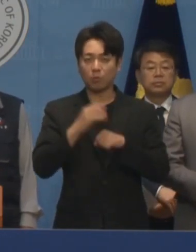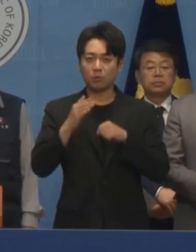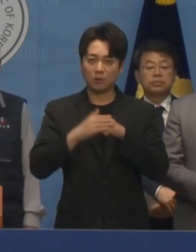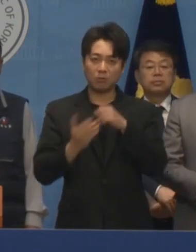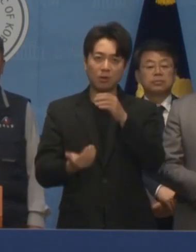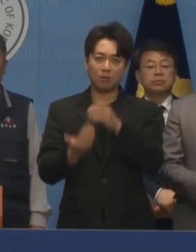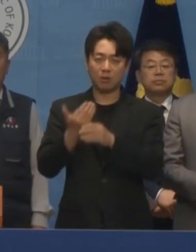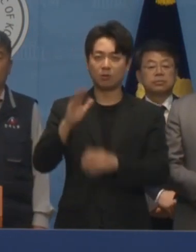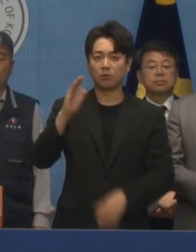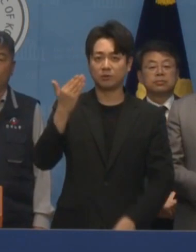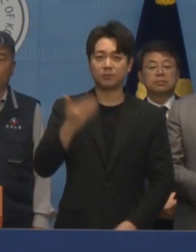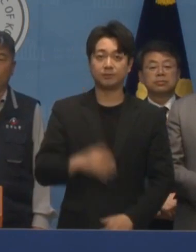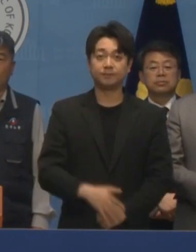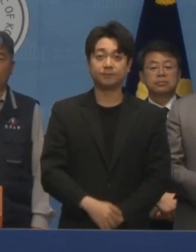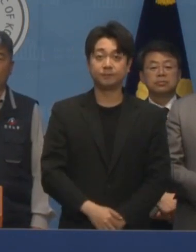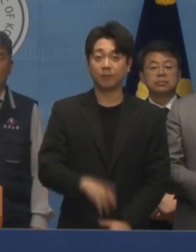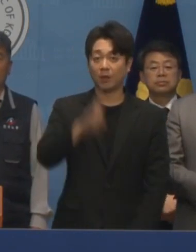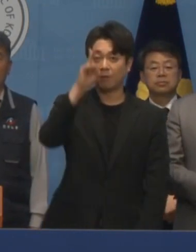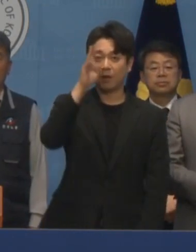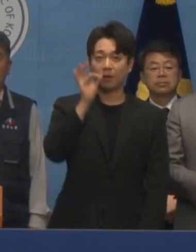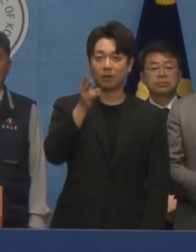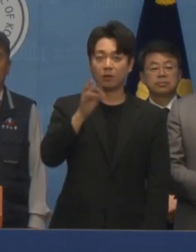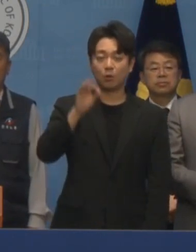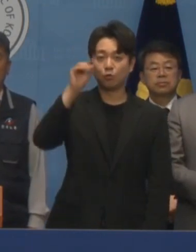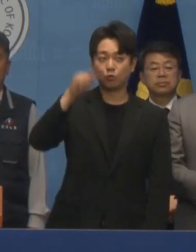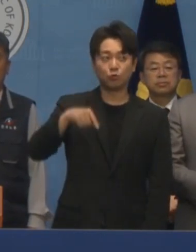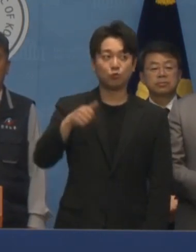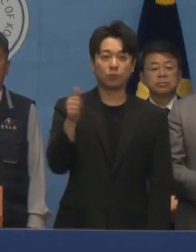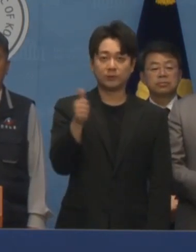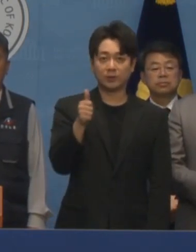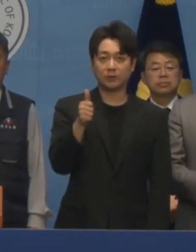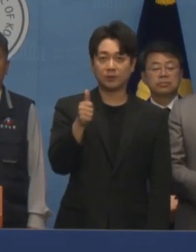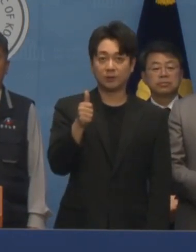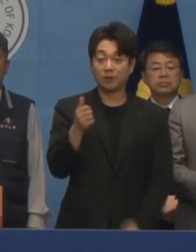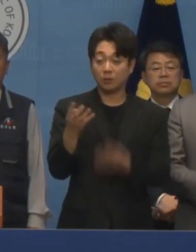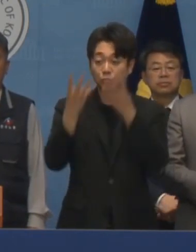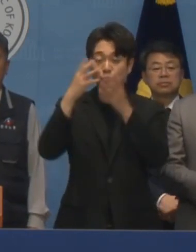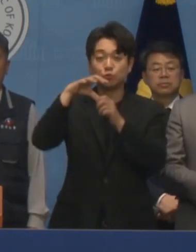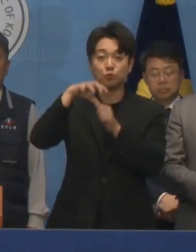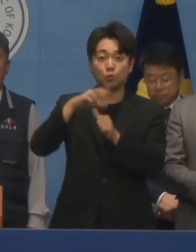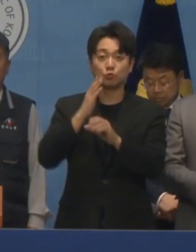보이고 있습니다. 박영우 회장은 임금체불로 구속 중에도